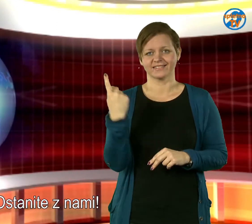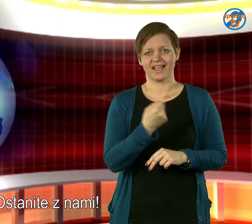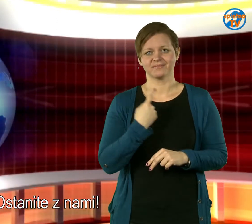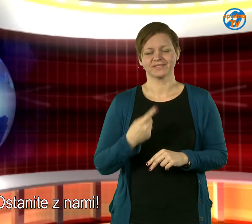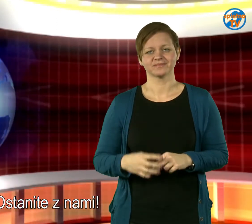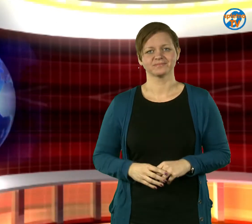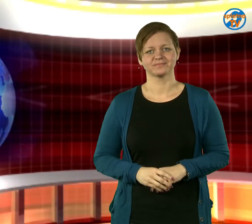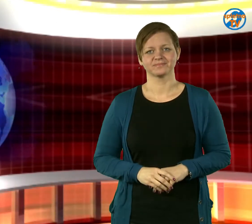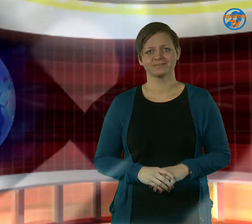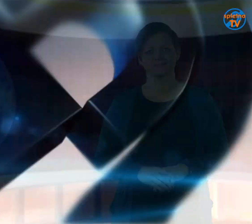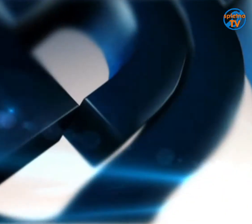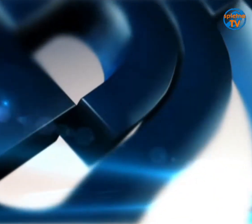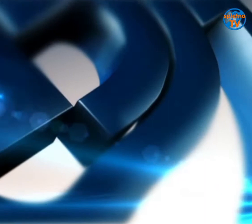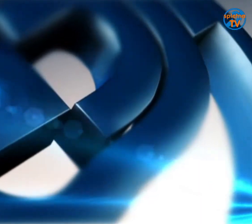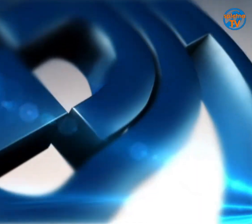Ostanite z nami.